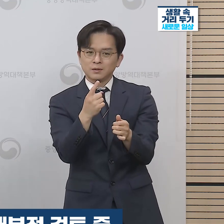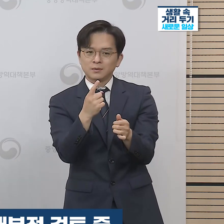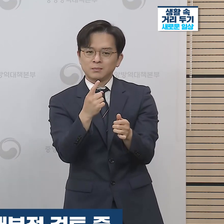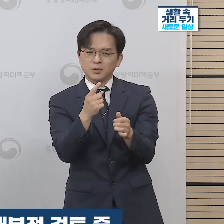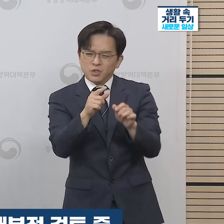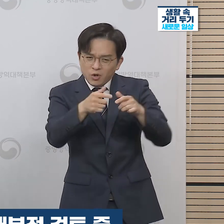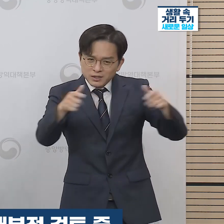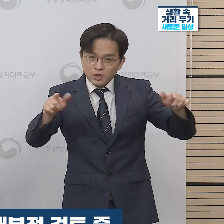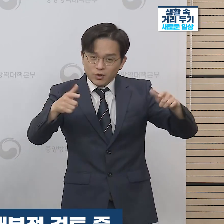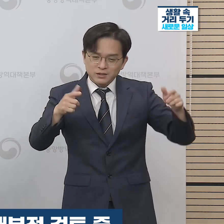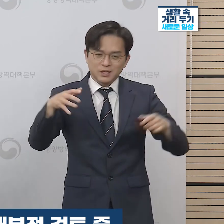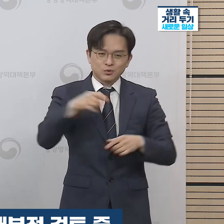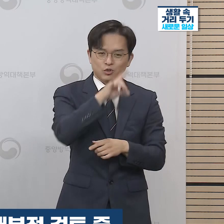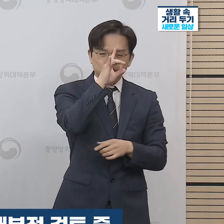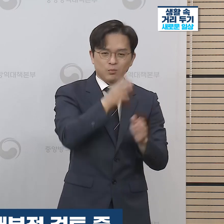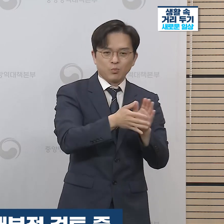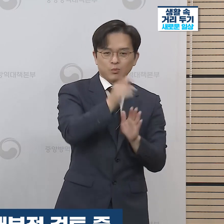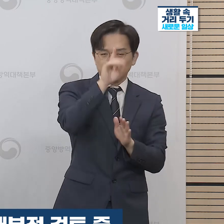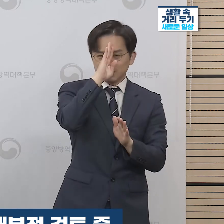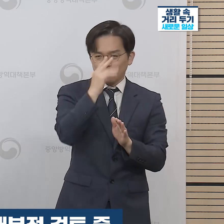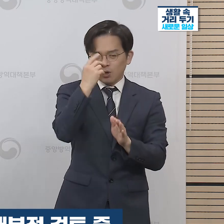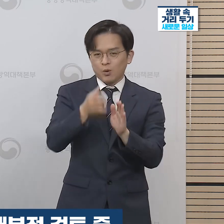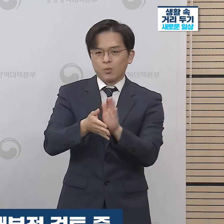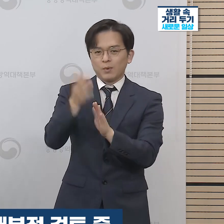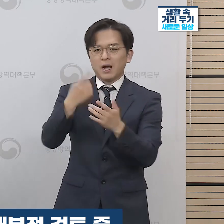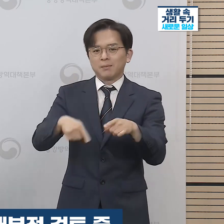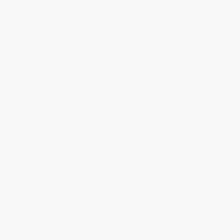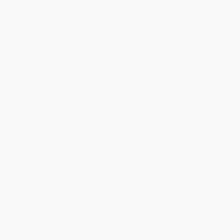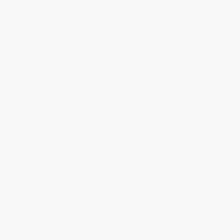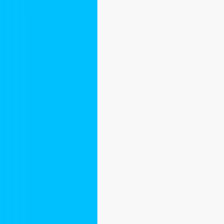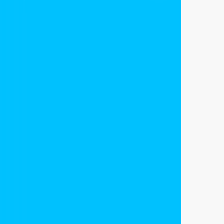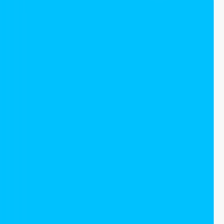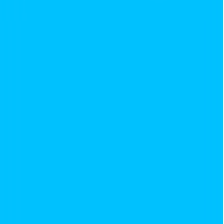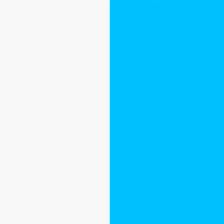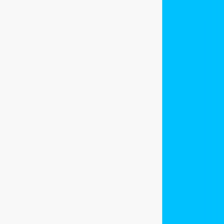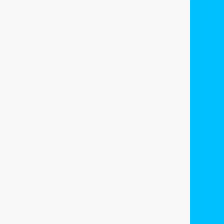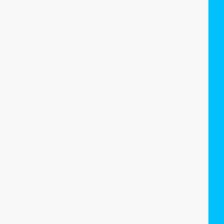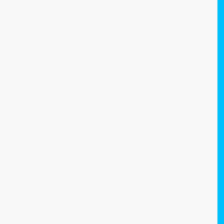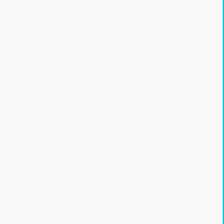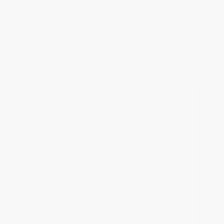어 고민과 검토를 하고 있다는 말씀을 드린